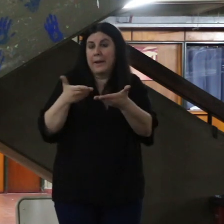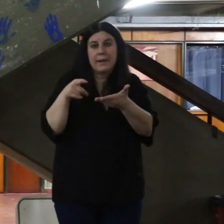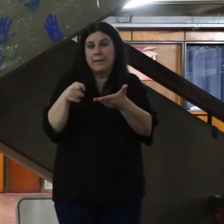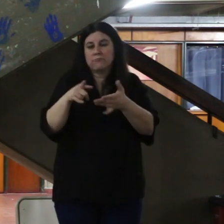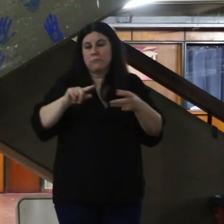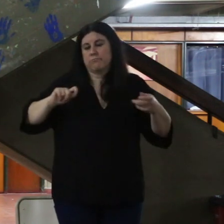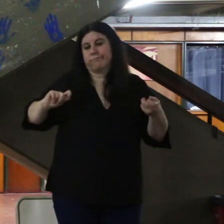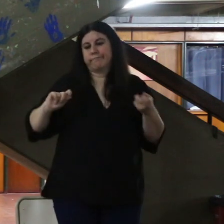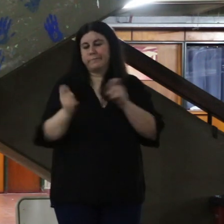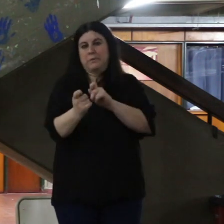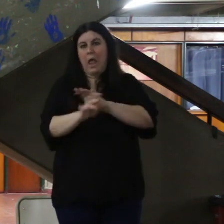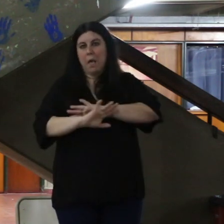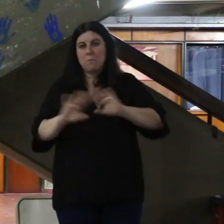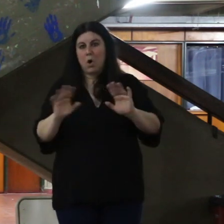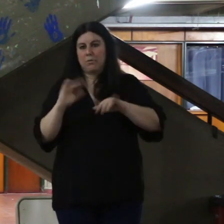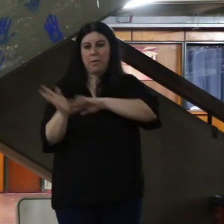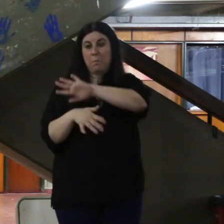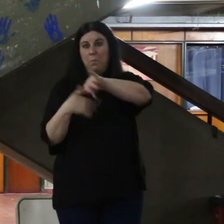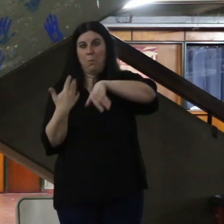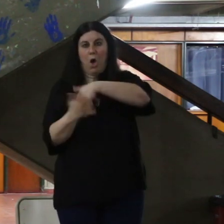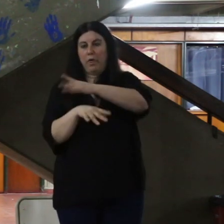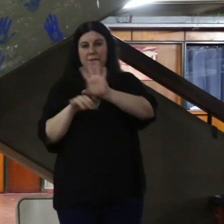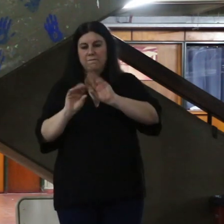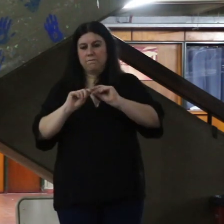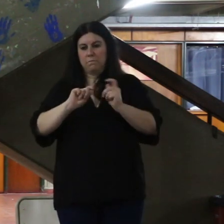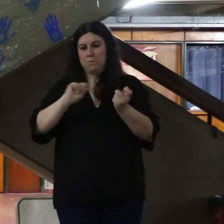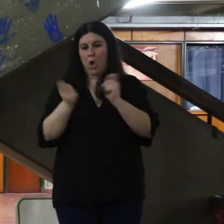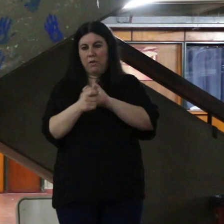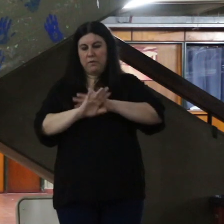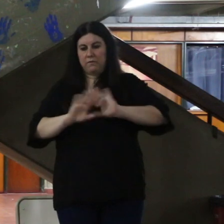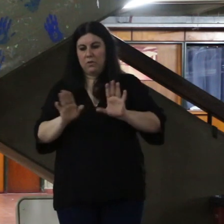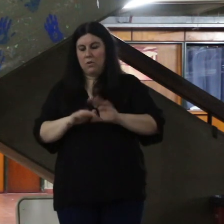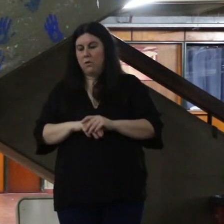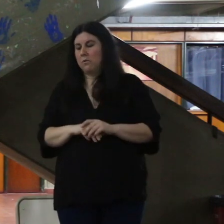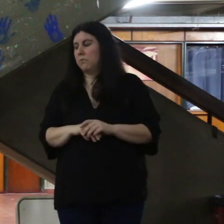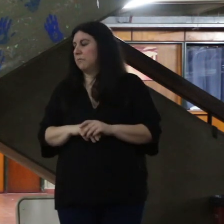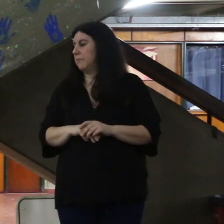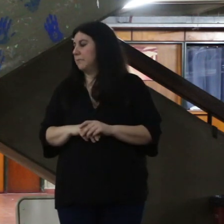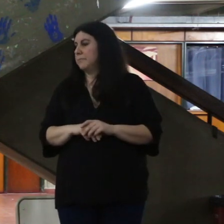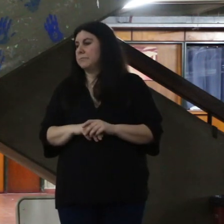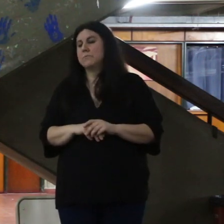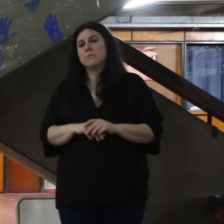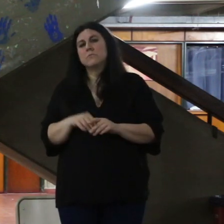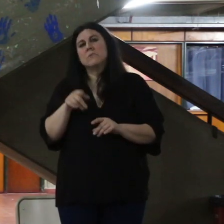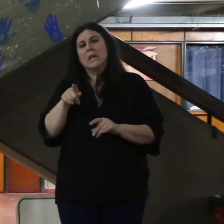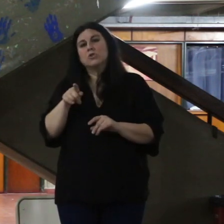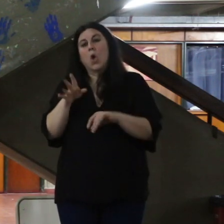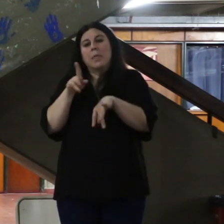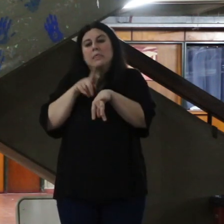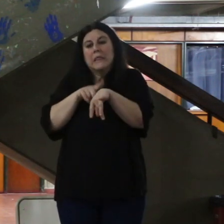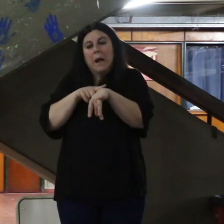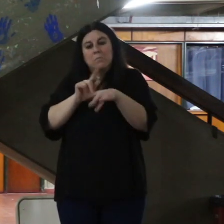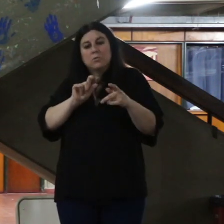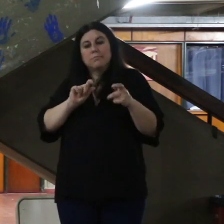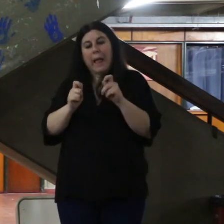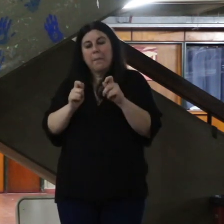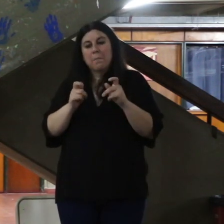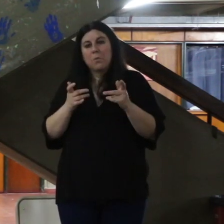La pandemia alteró tiempo y espacio, ¿sí? Alteró tiempo